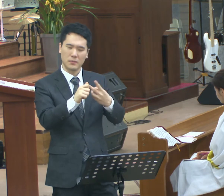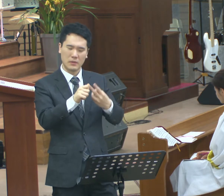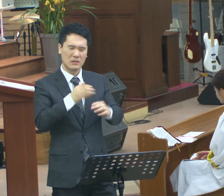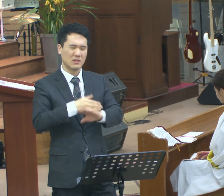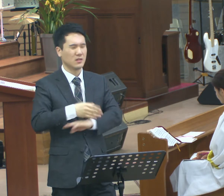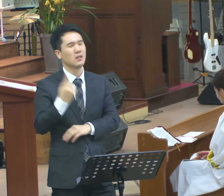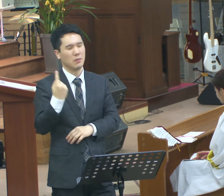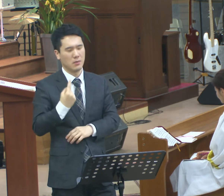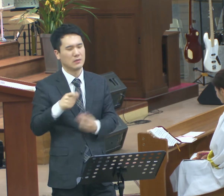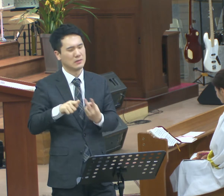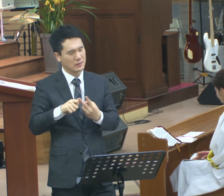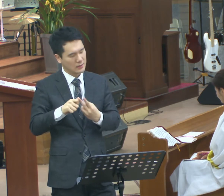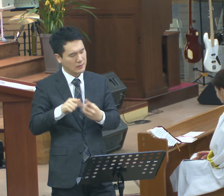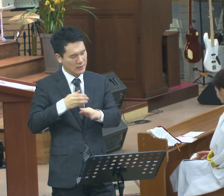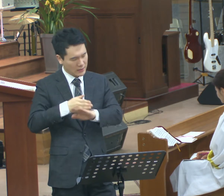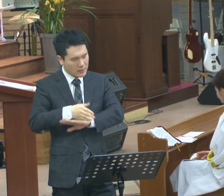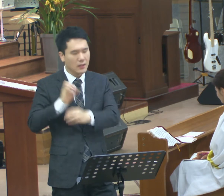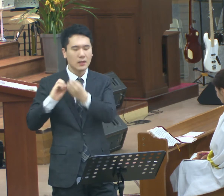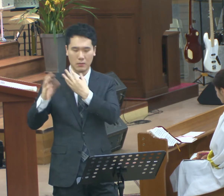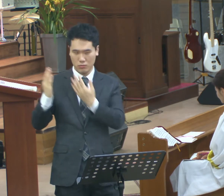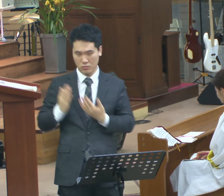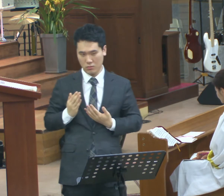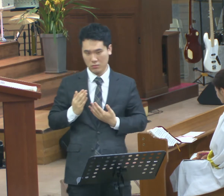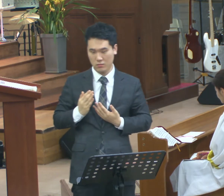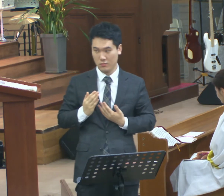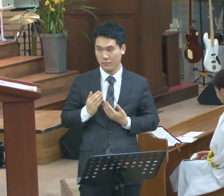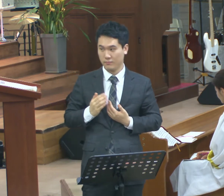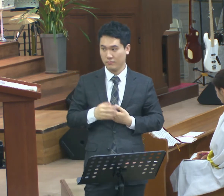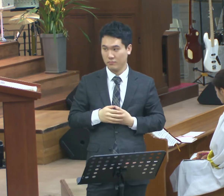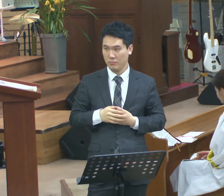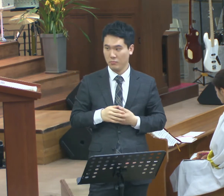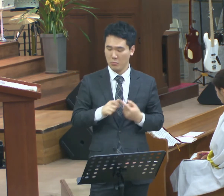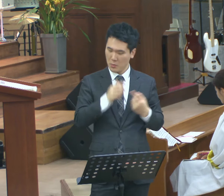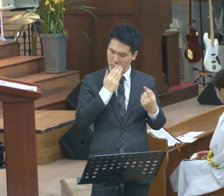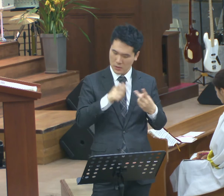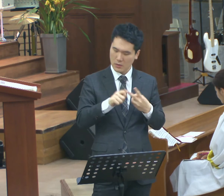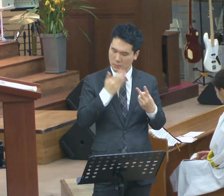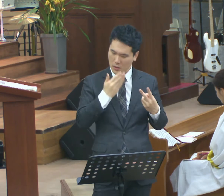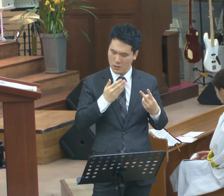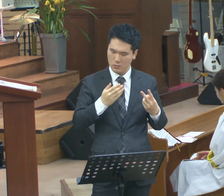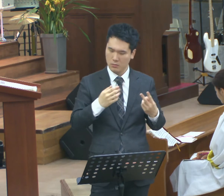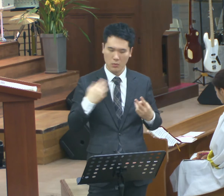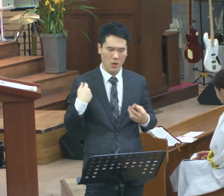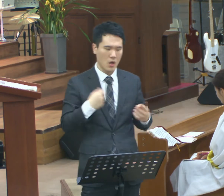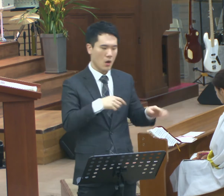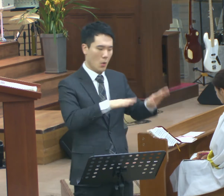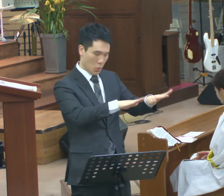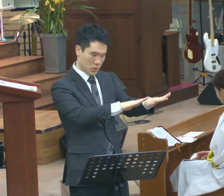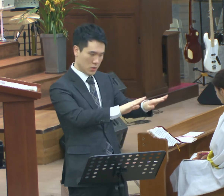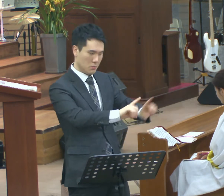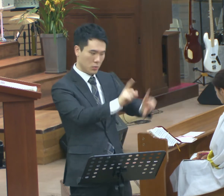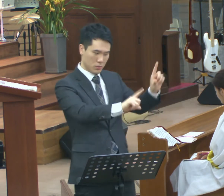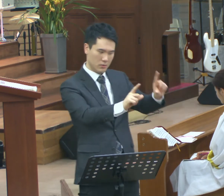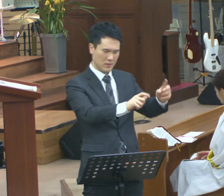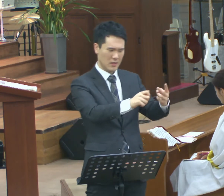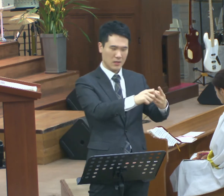중간 그러시는데 앞부분일 수 있고 뒷부분일 수 있는데 오늘 이 경우는 굉장히 뒷부분에 오신 거예요. 그럼